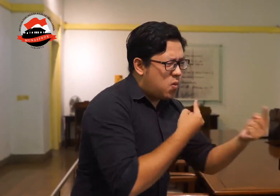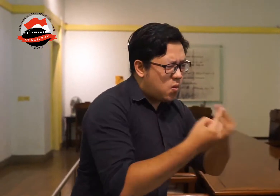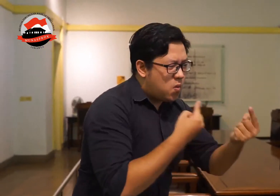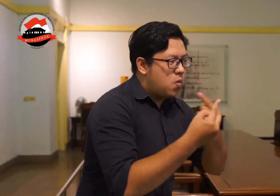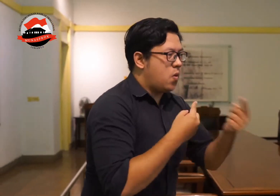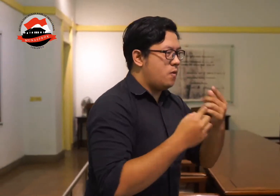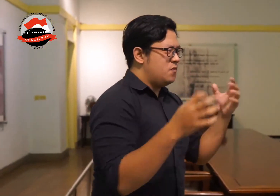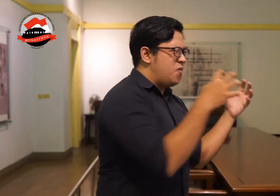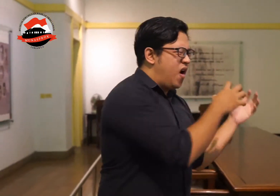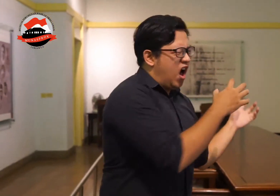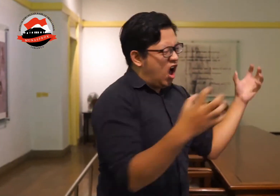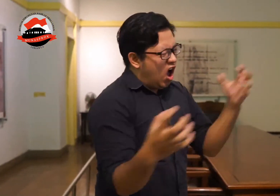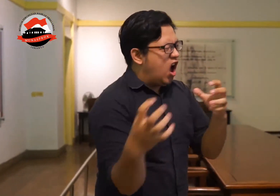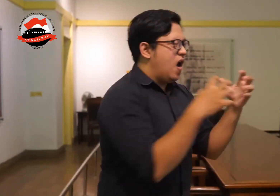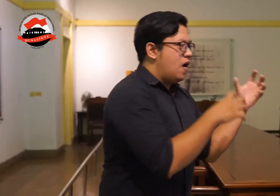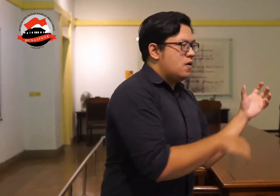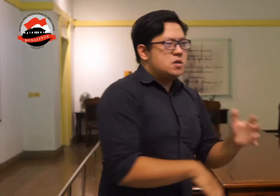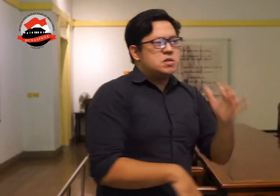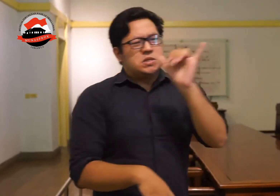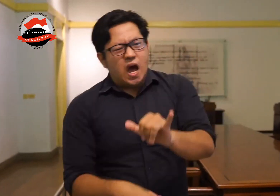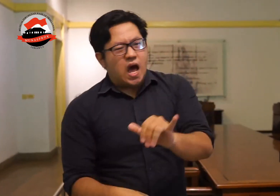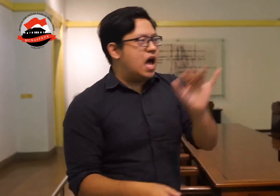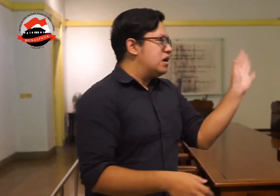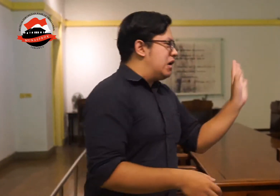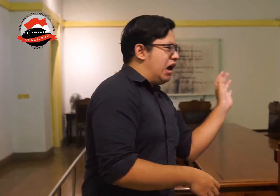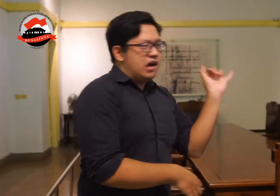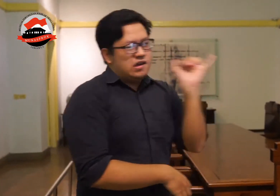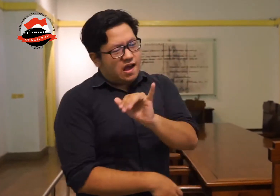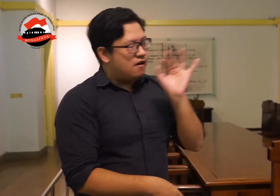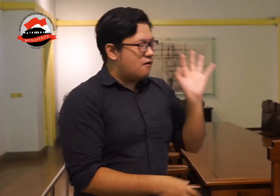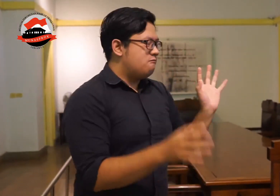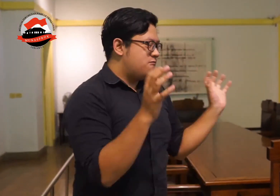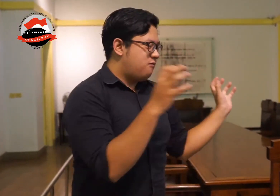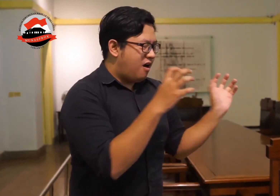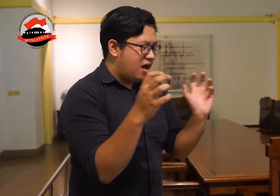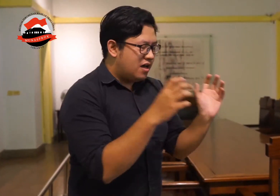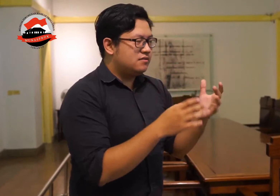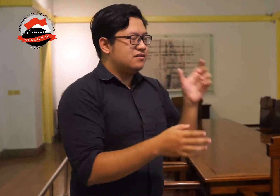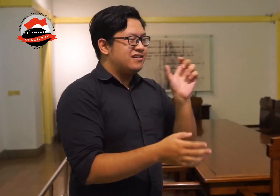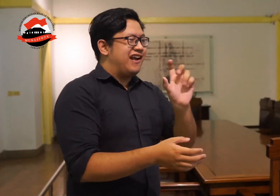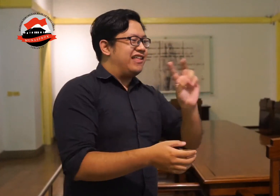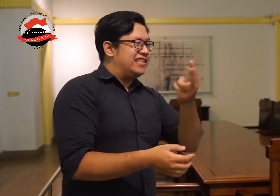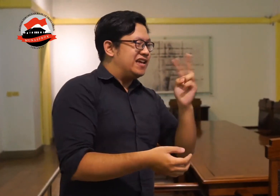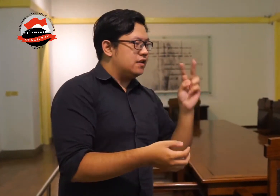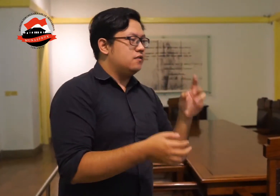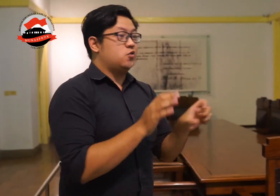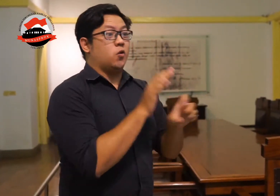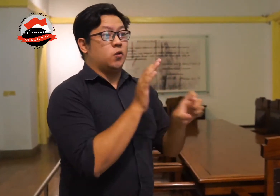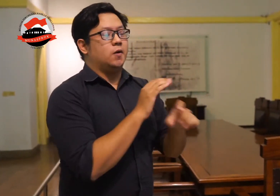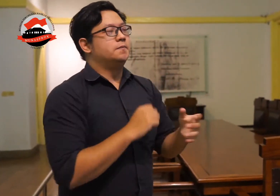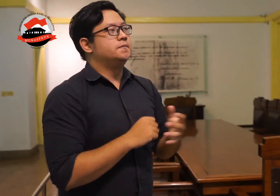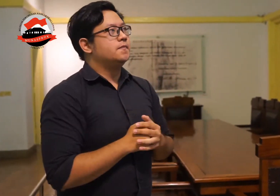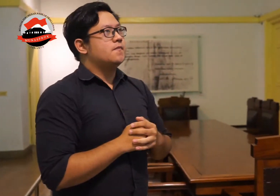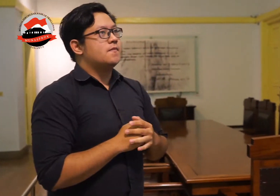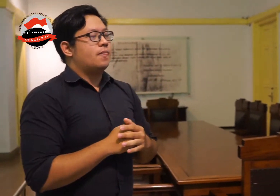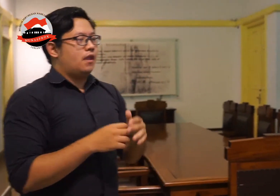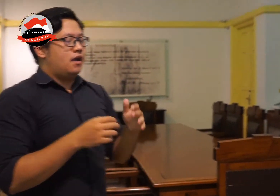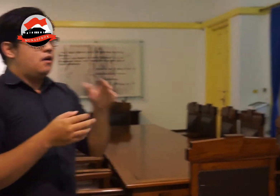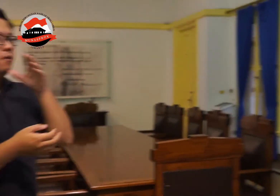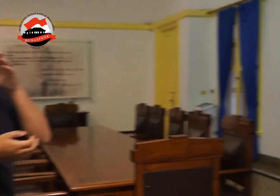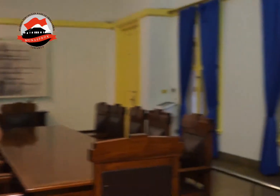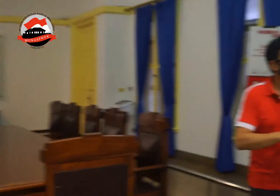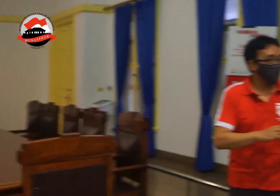terjadi perdebatan kata-kata apa saja yang harus diganti. Seperti contohnya, ketika Bung